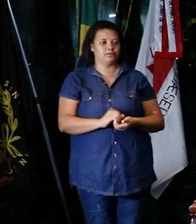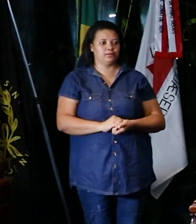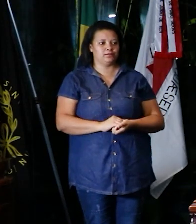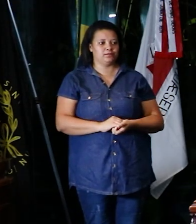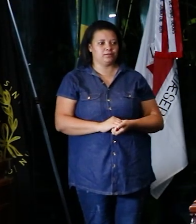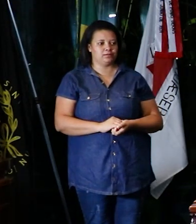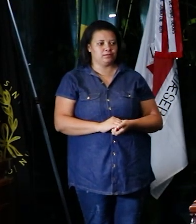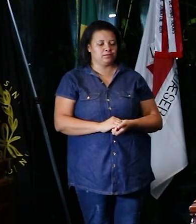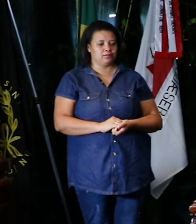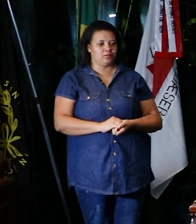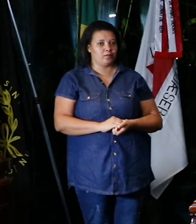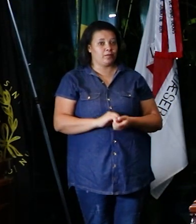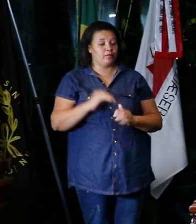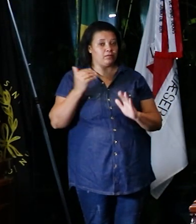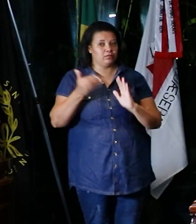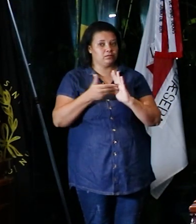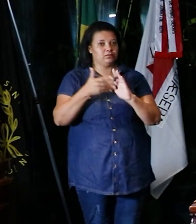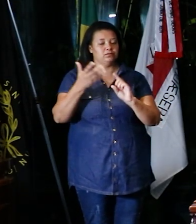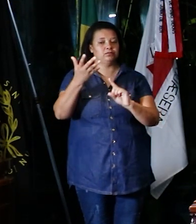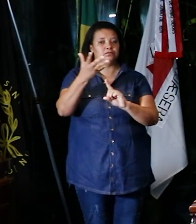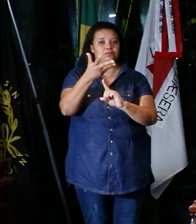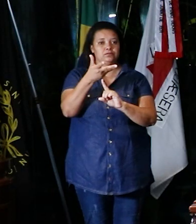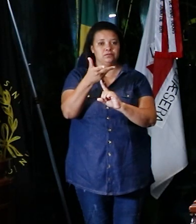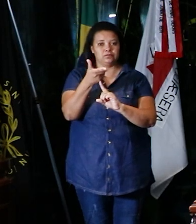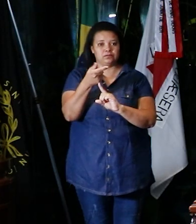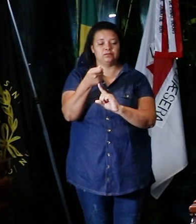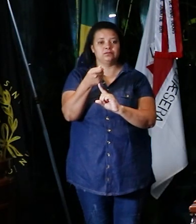todas as artes,